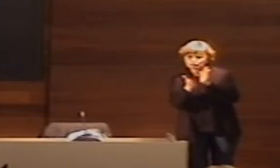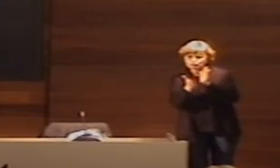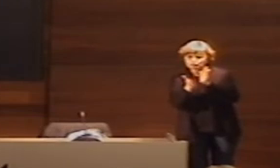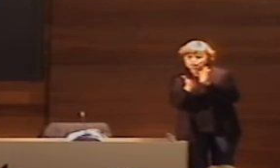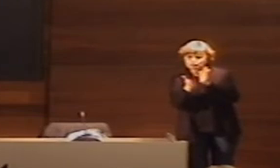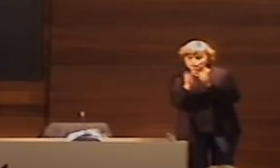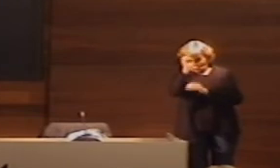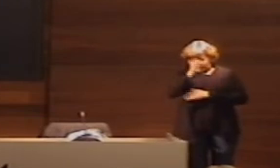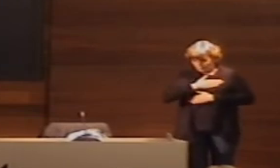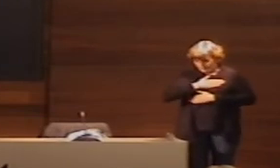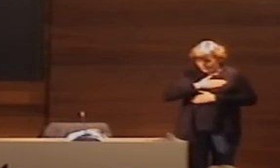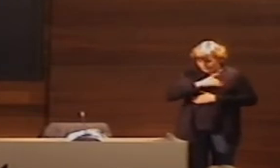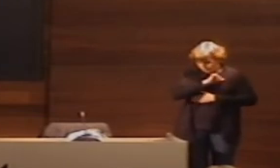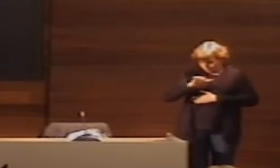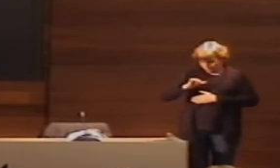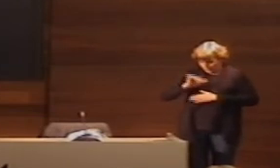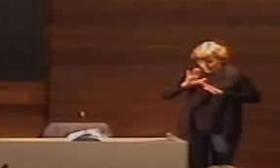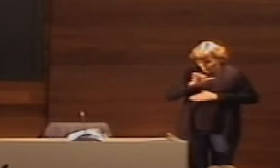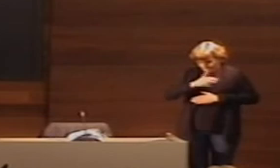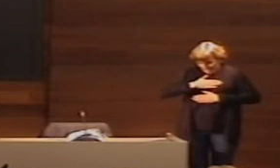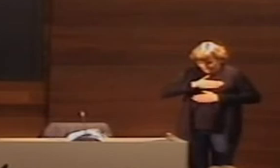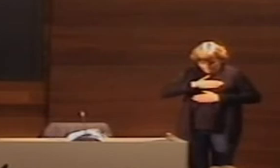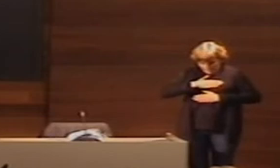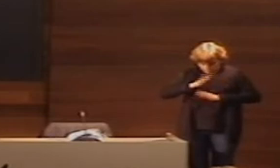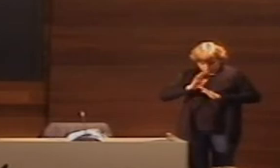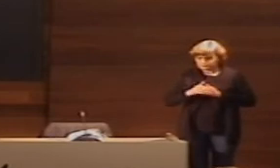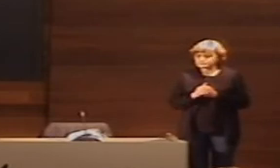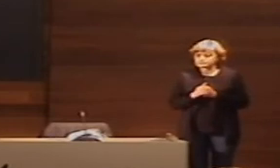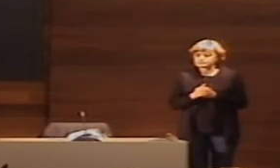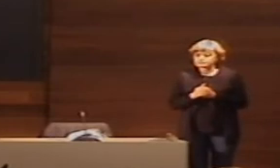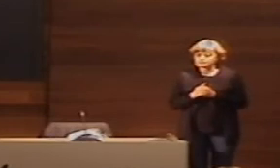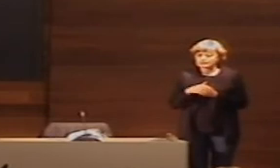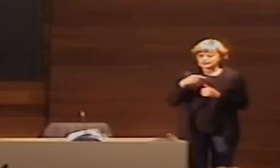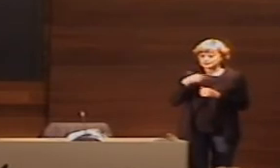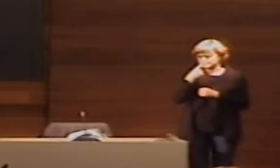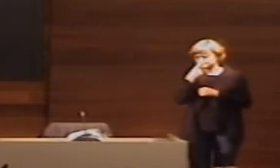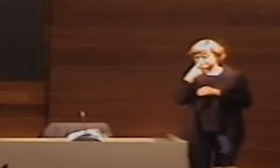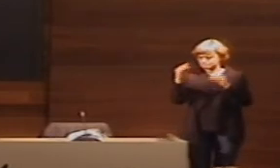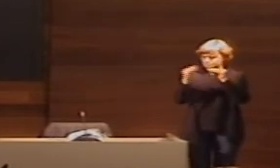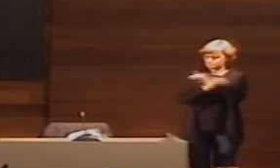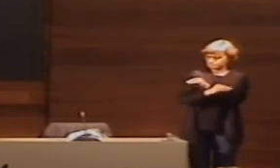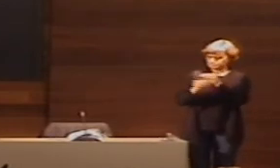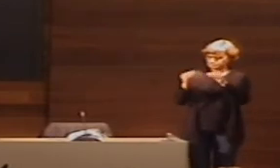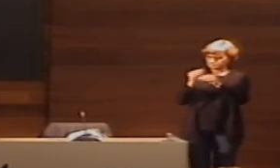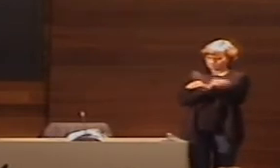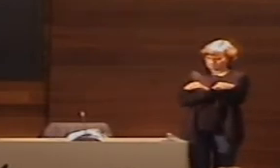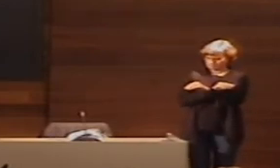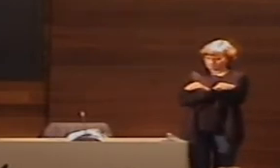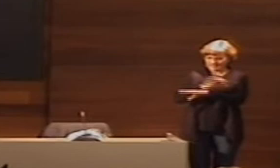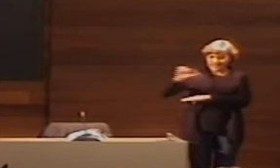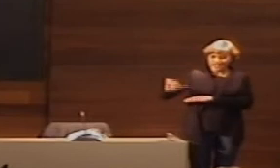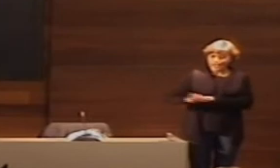Hay, para mí, pero quería conocer tu opinión, hay cierta paradoja y contradicción entre la Europa más